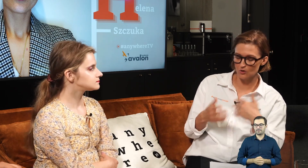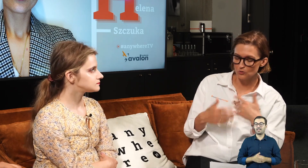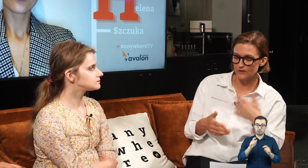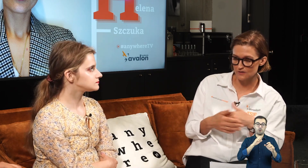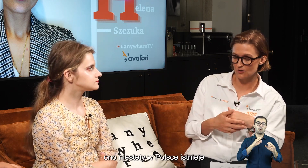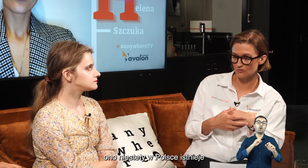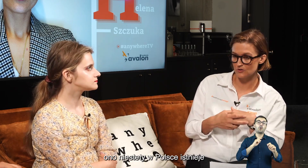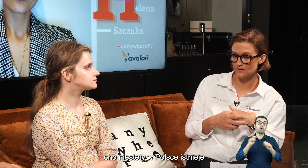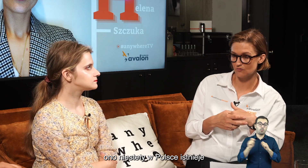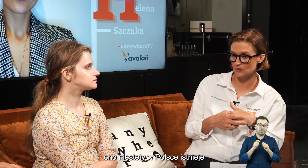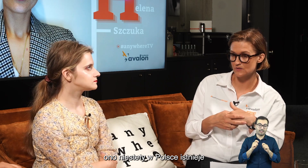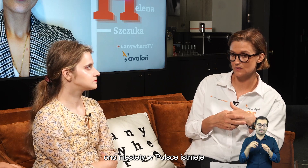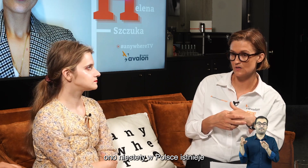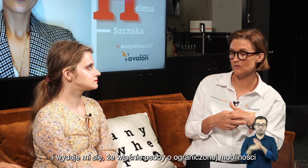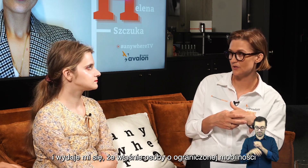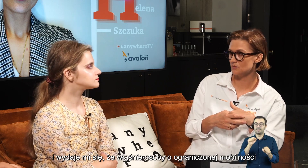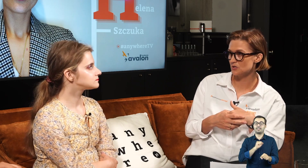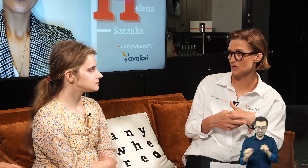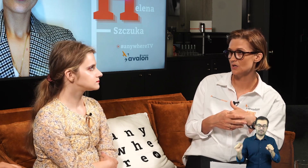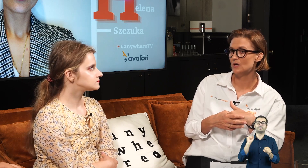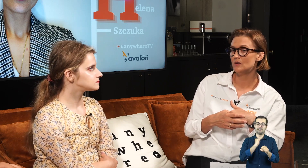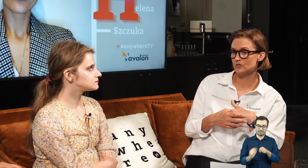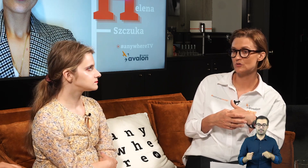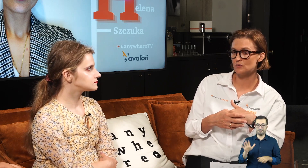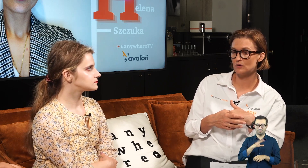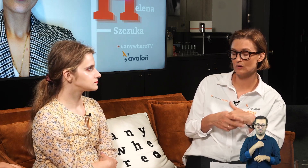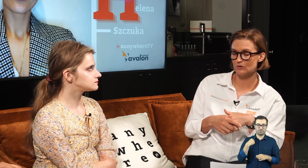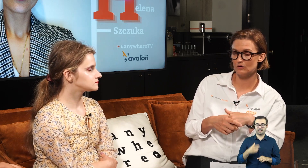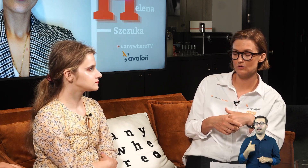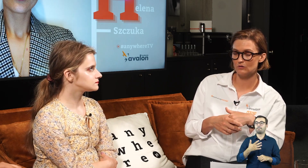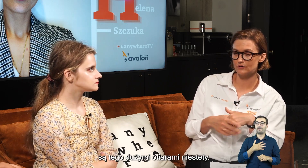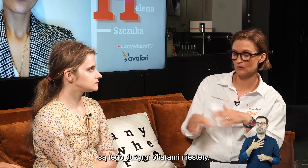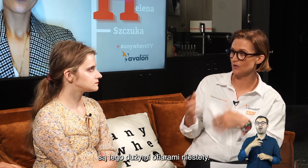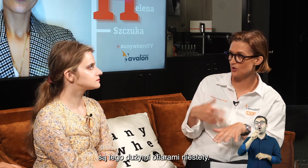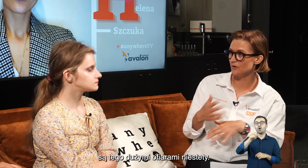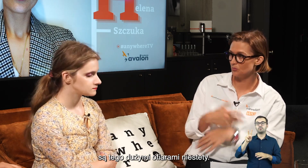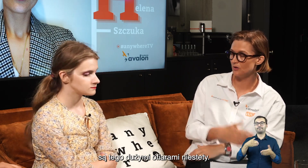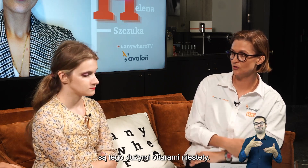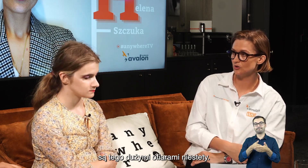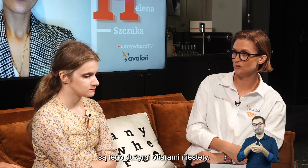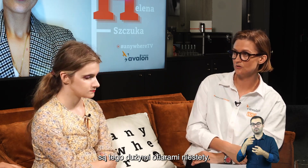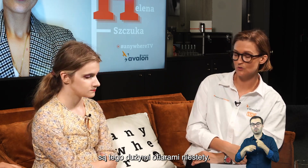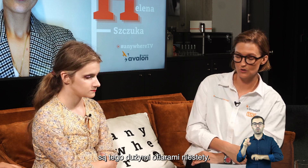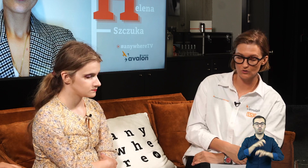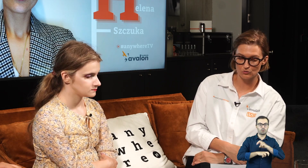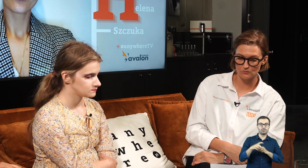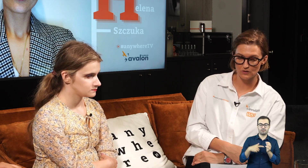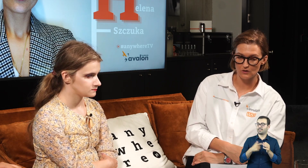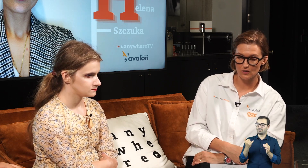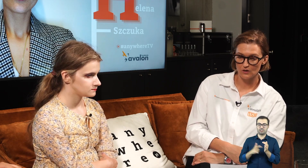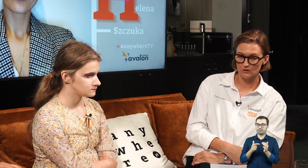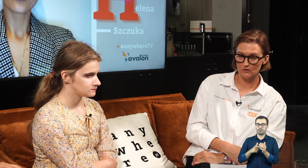takie komunikacyjne, ono niestety w Polsce istnieje i wydaje mi się, że właśnie osoby o tej ograniczonej mobilności są tego